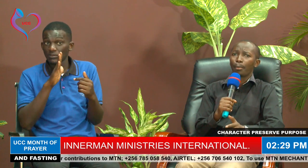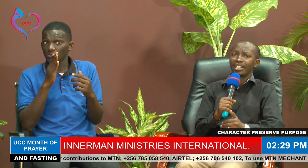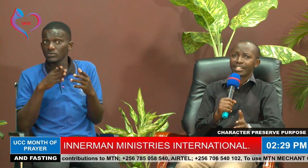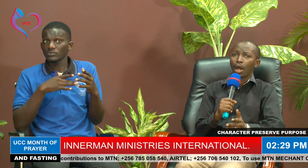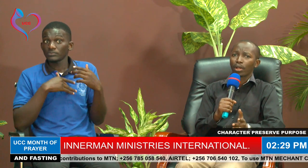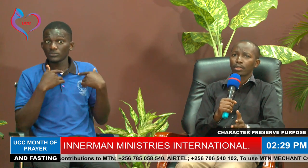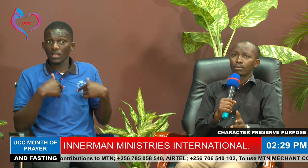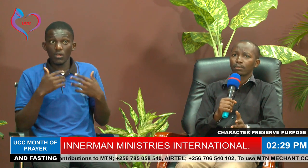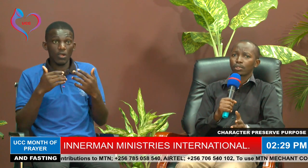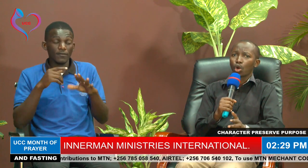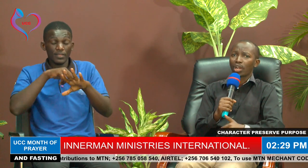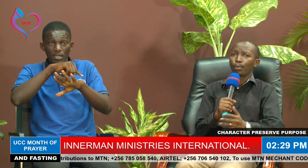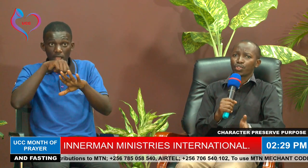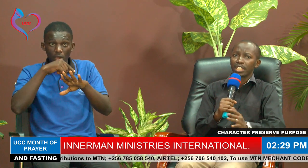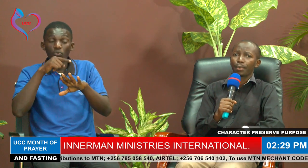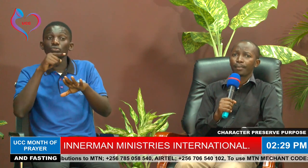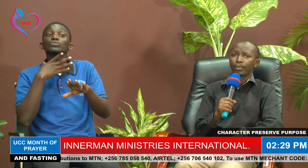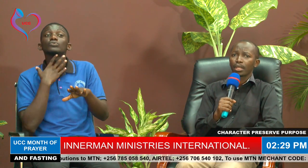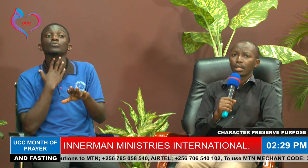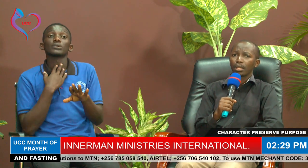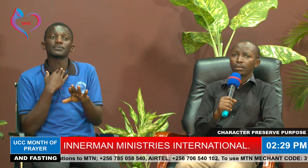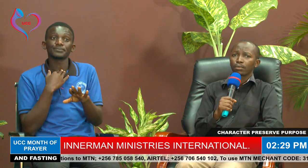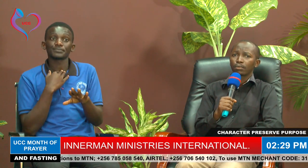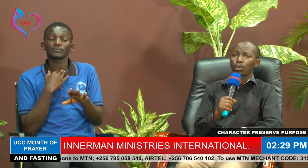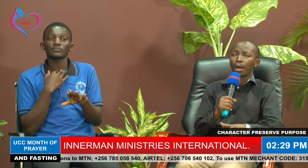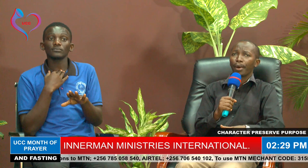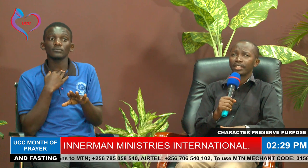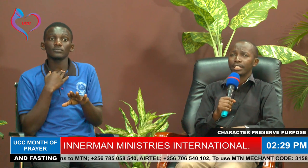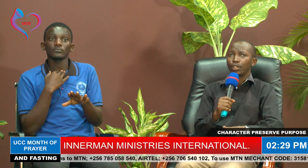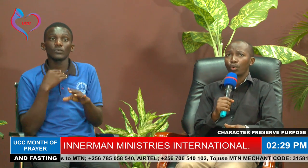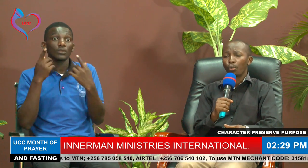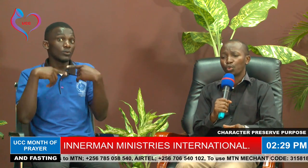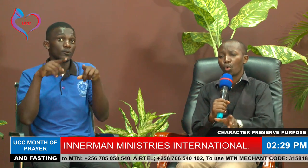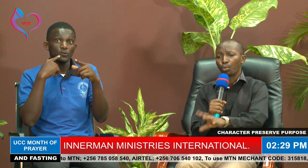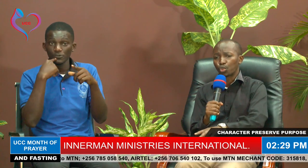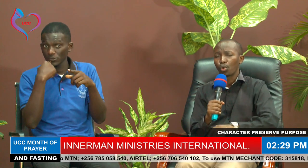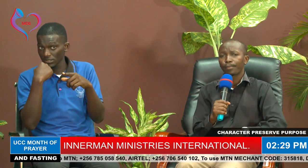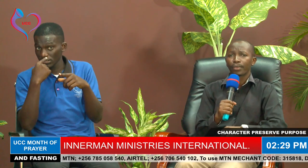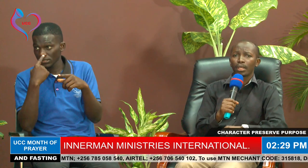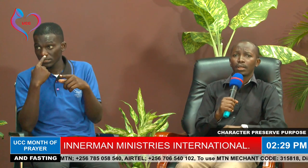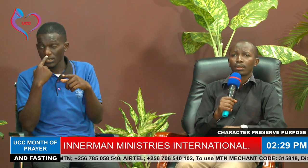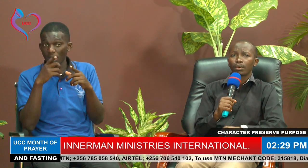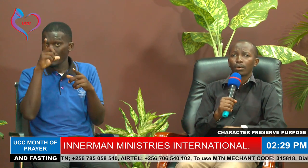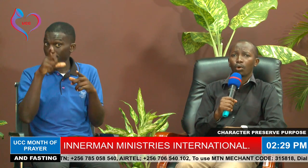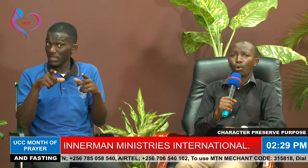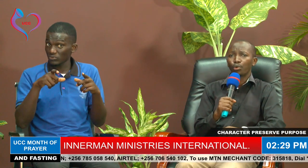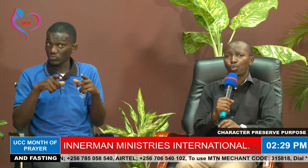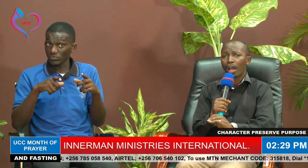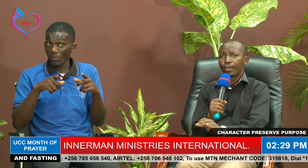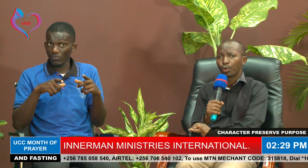Amine sawa. Zoya kutwala mkusiba. Tugamba nti omuntu olubuto. Obo omuntu